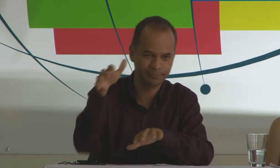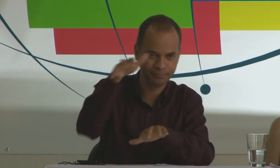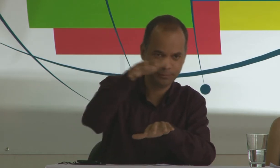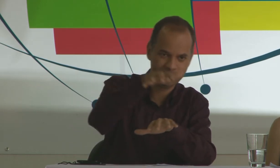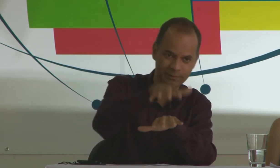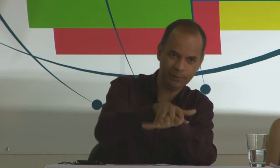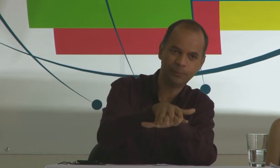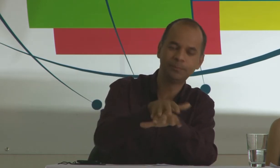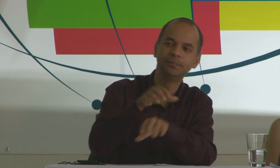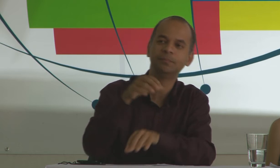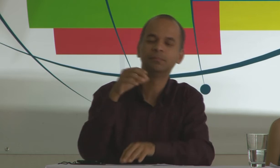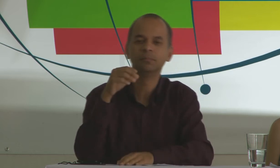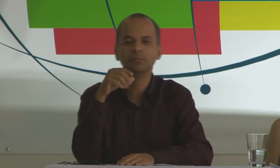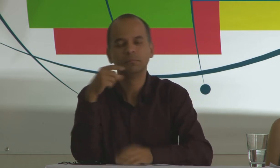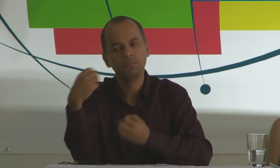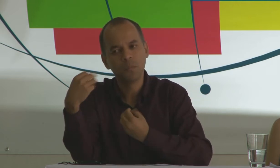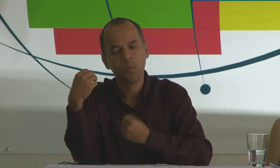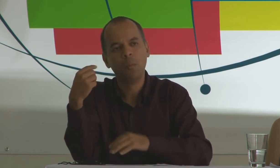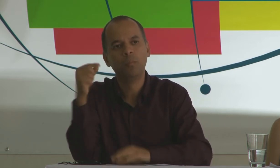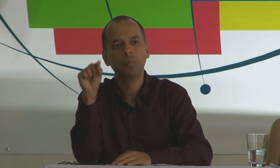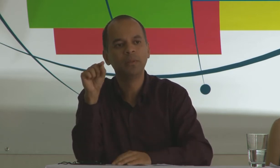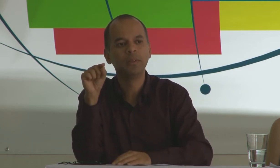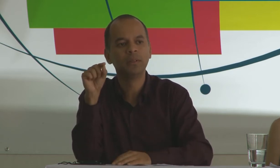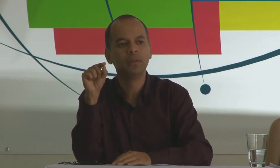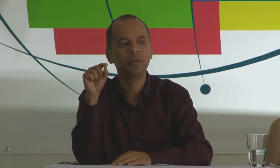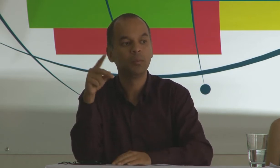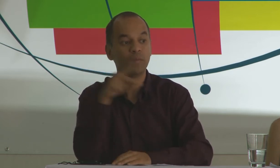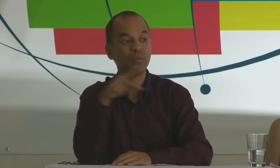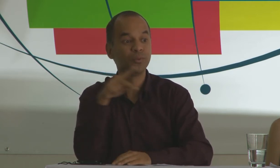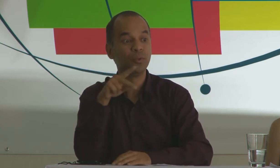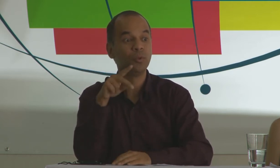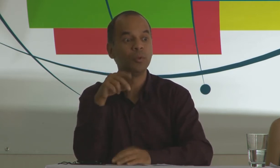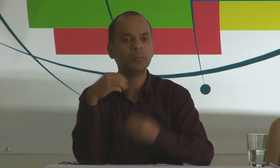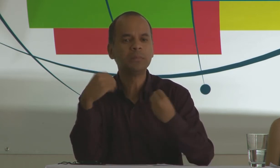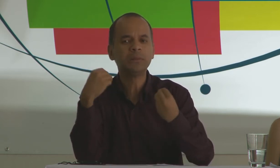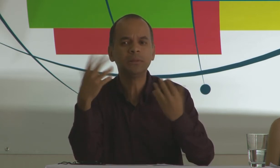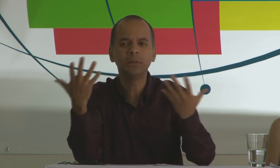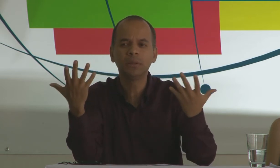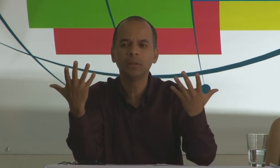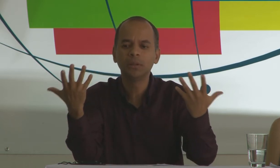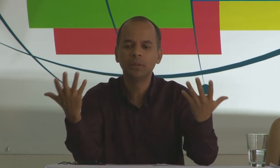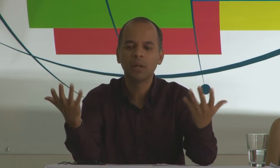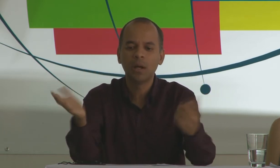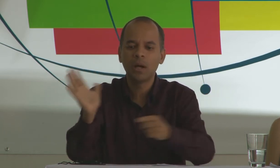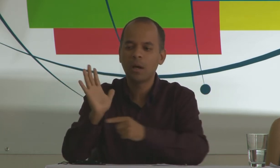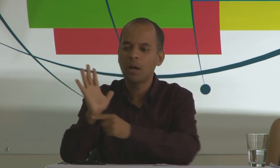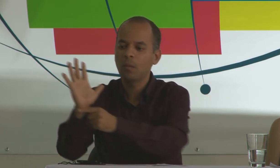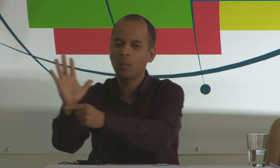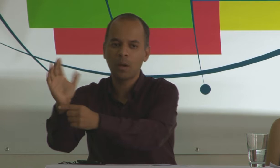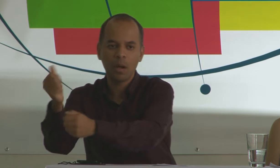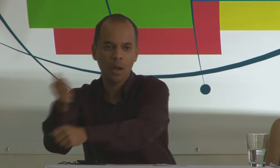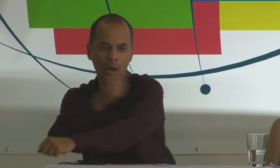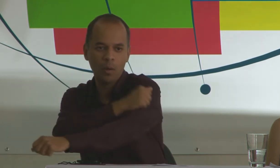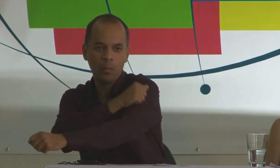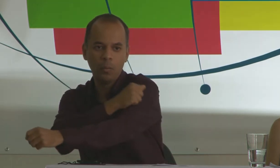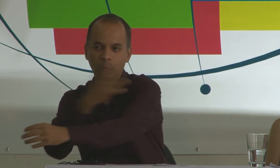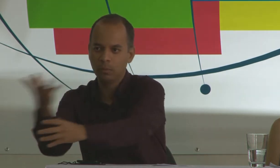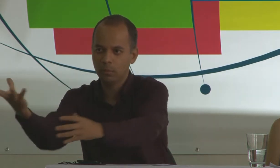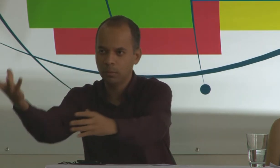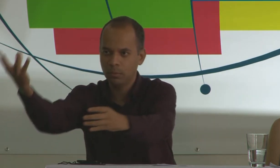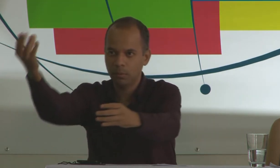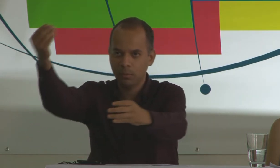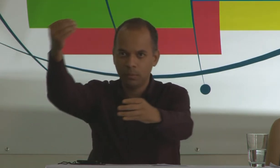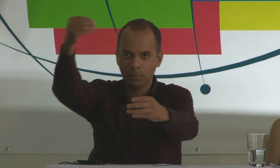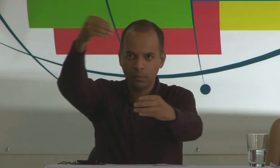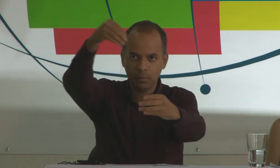a minha experiência me levou para essa trajetória. Hoje eu já sou pós-graduado e às vezes eu fico pensando, por